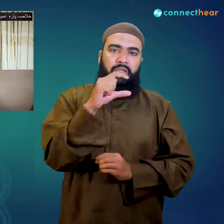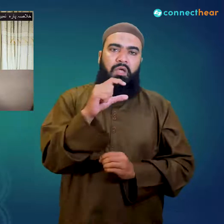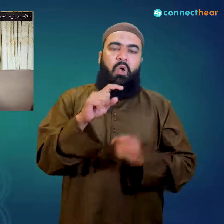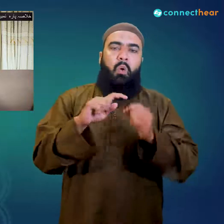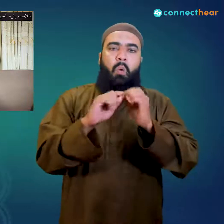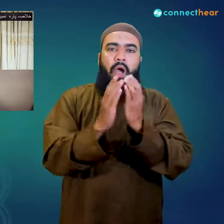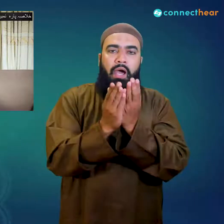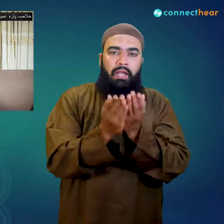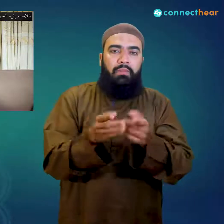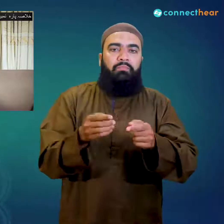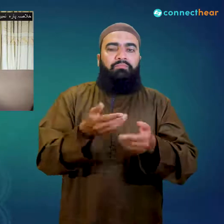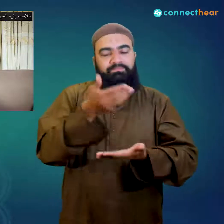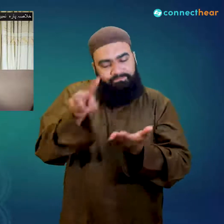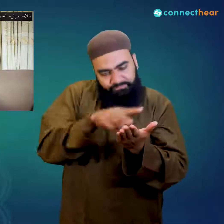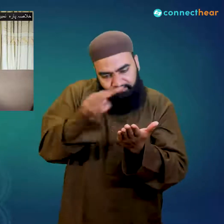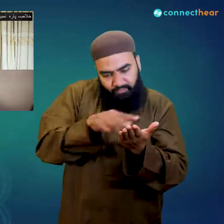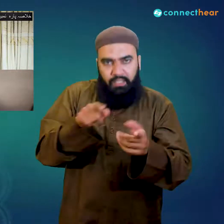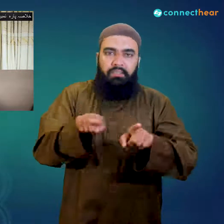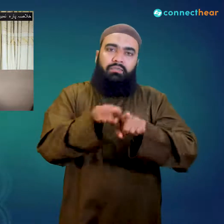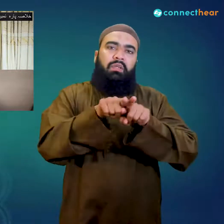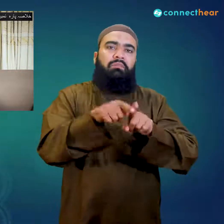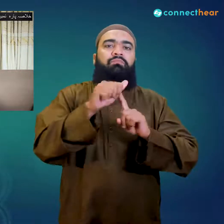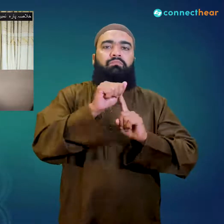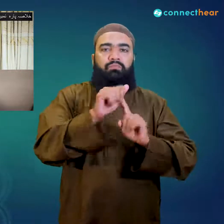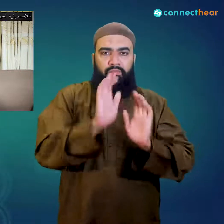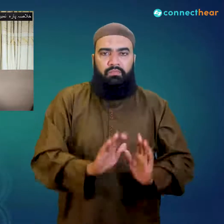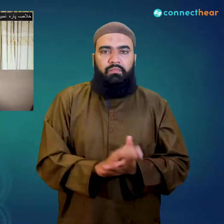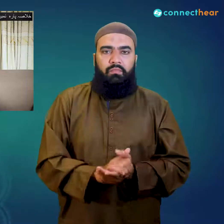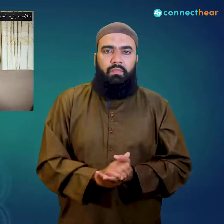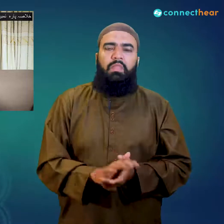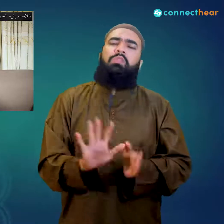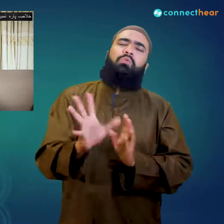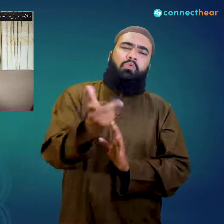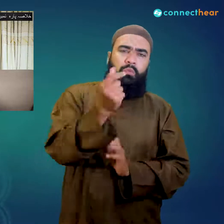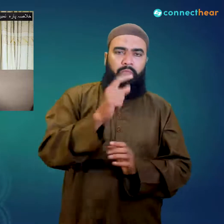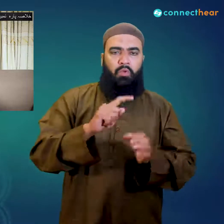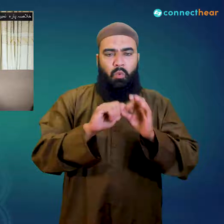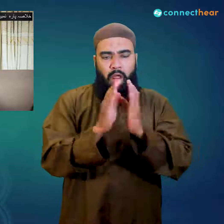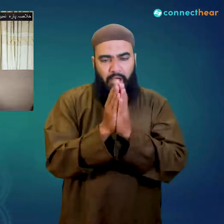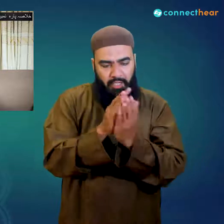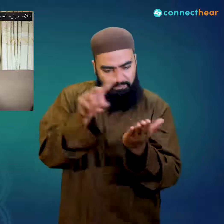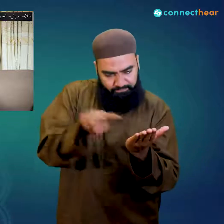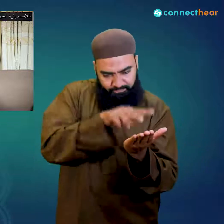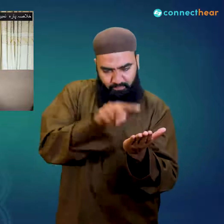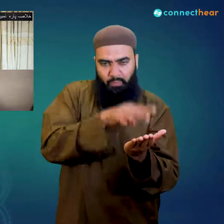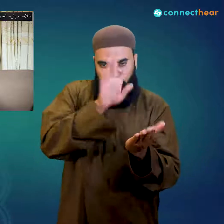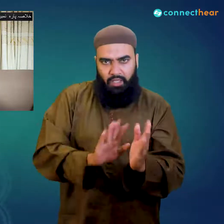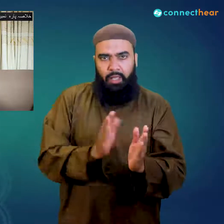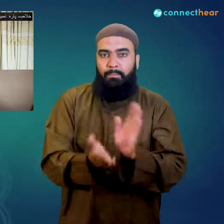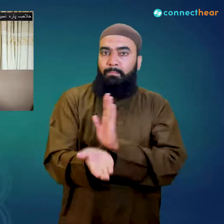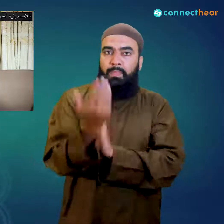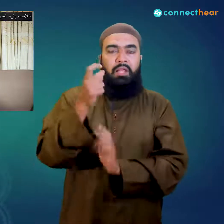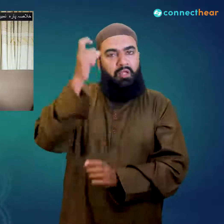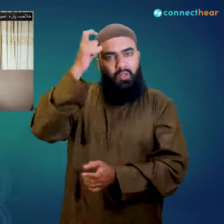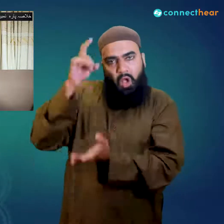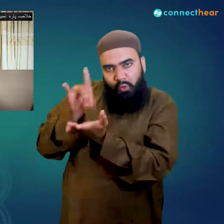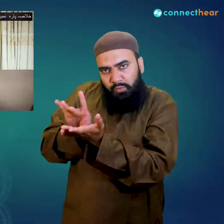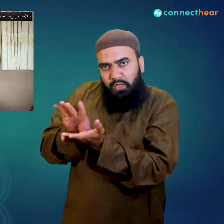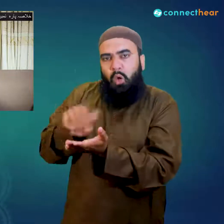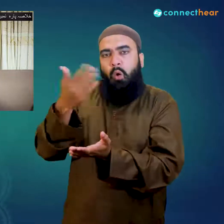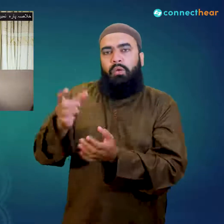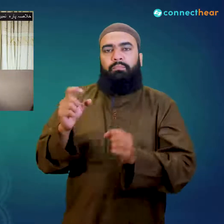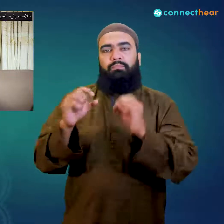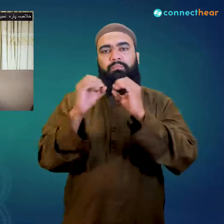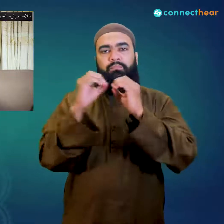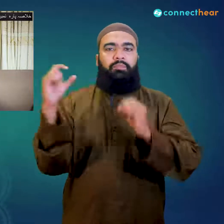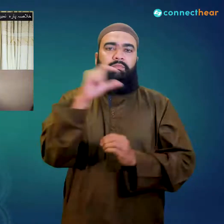کی تلاوت کے ساتھ خاص ہے۔ جب بھی تلاوت کی ابتدا کی جائے گی تو اعوذ باللہ اور بسم اللہ دونوں سے